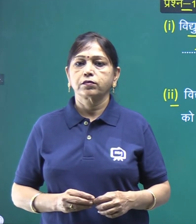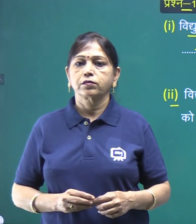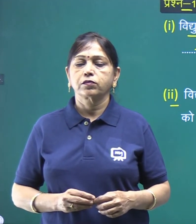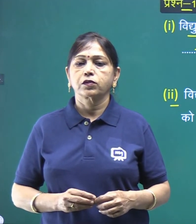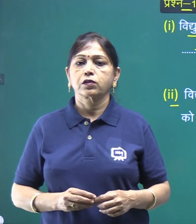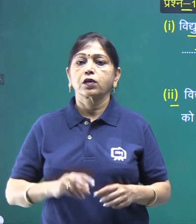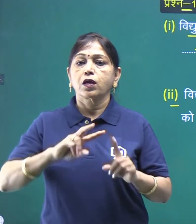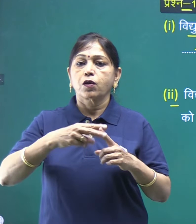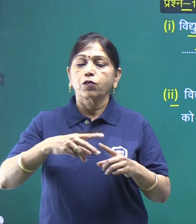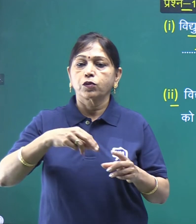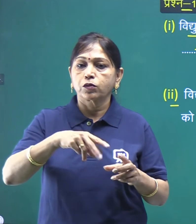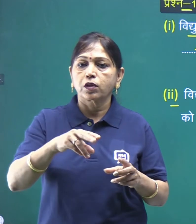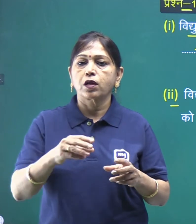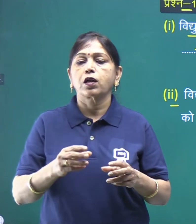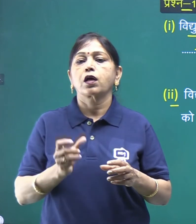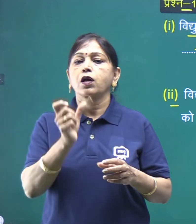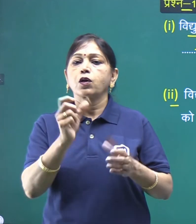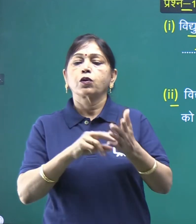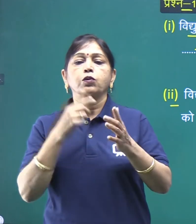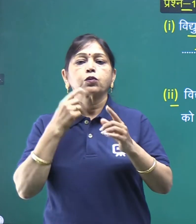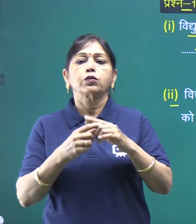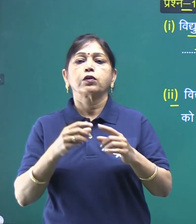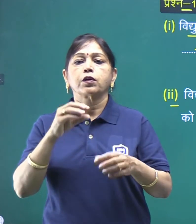विद्युत धारा मापने की